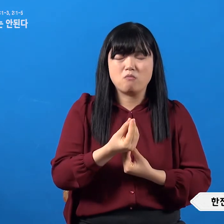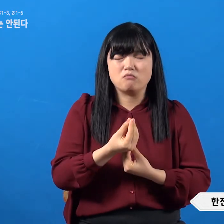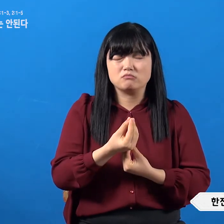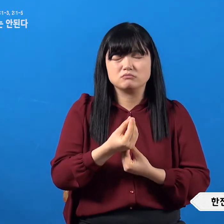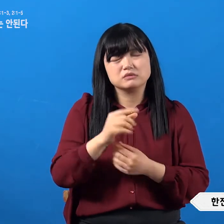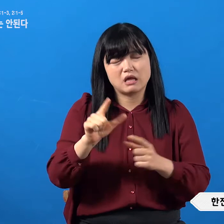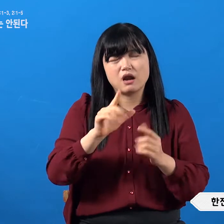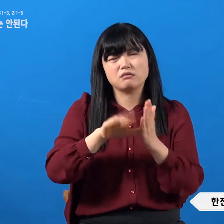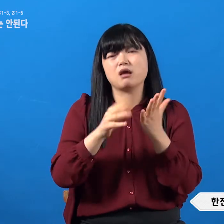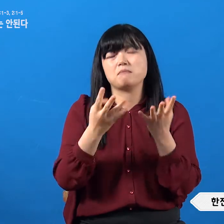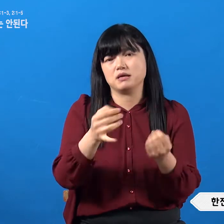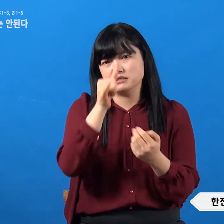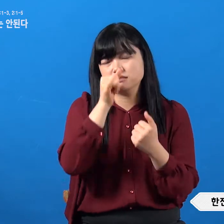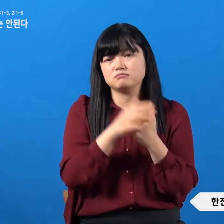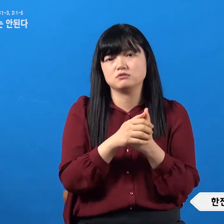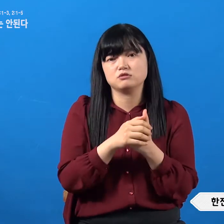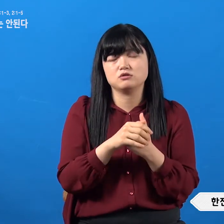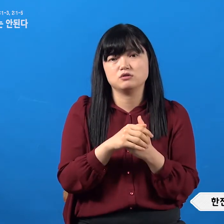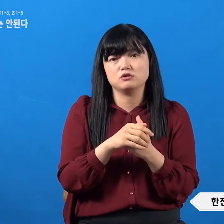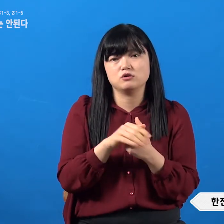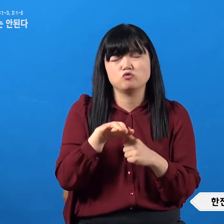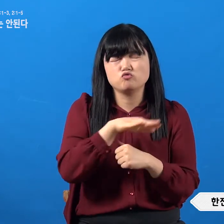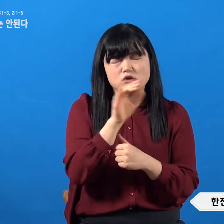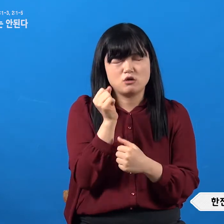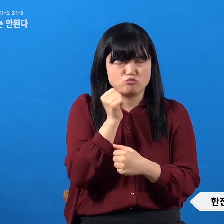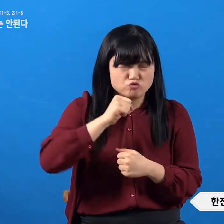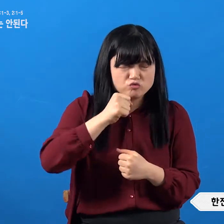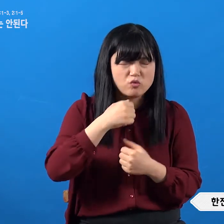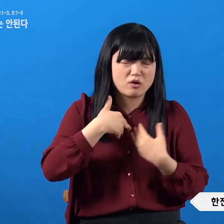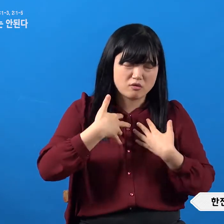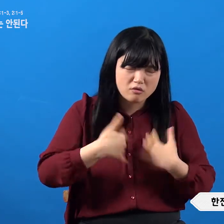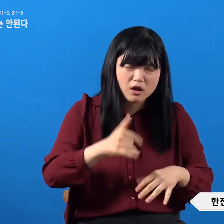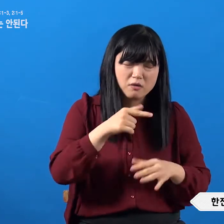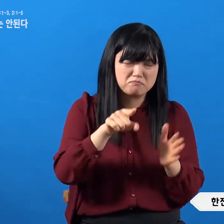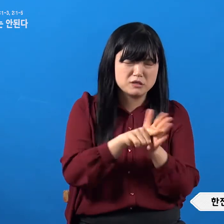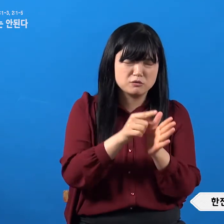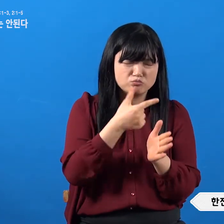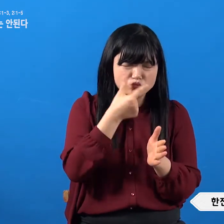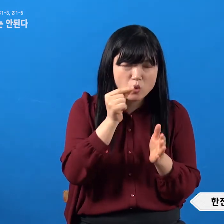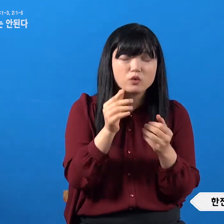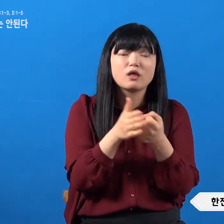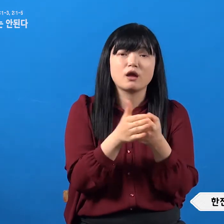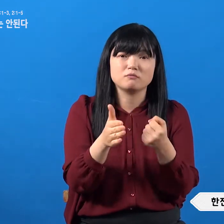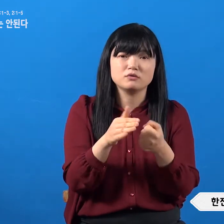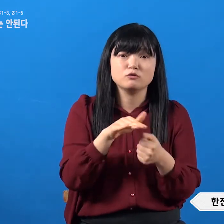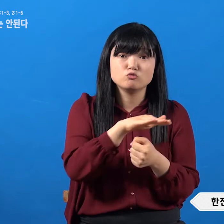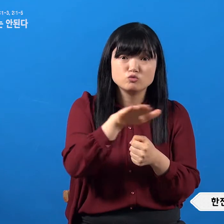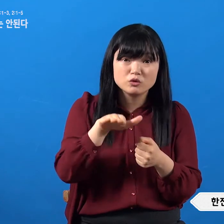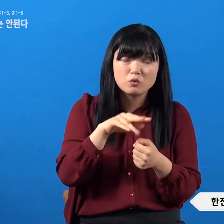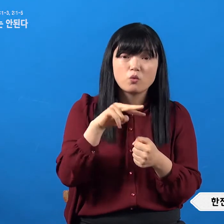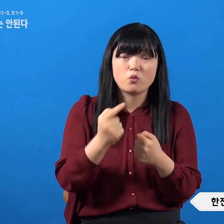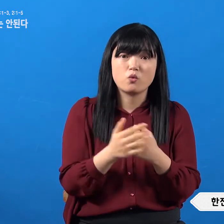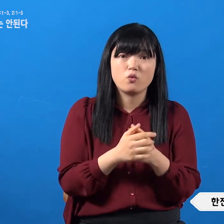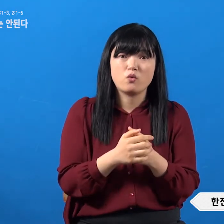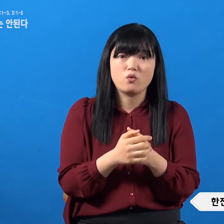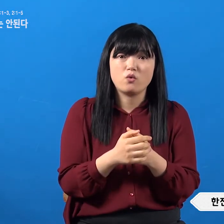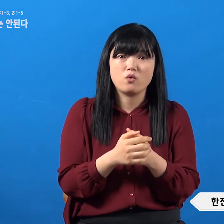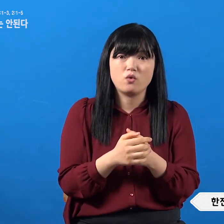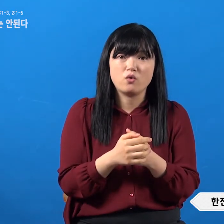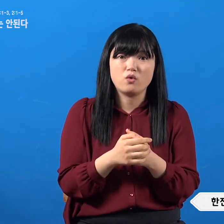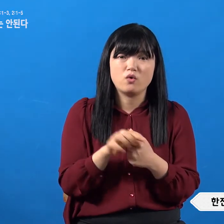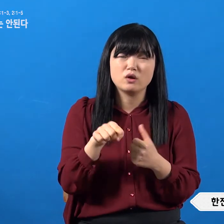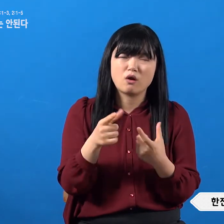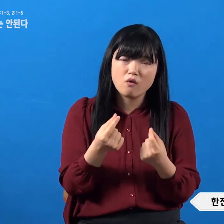때가 많습니다. 우리의 불순종과 연약함과 믿음 없음 때문에 우리도 이렇게